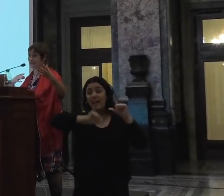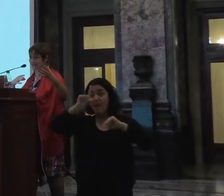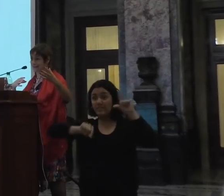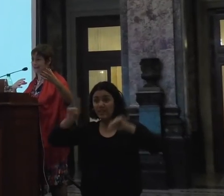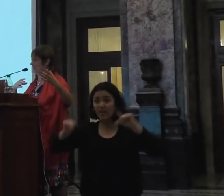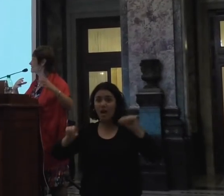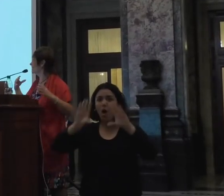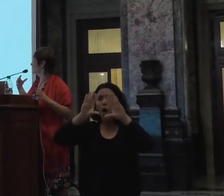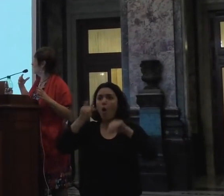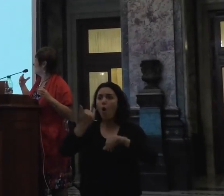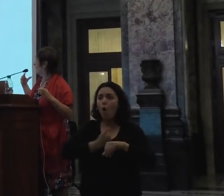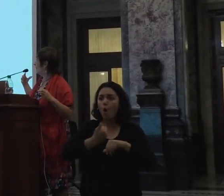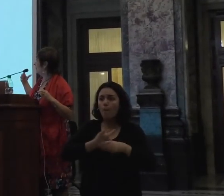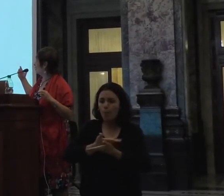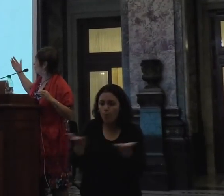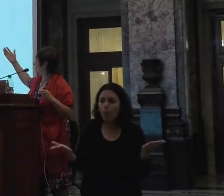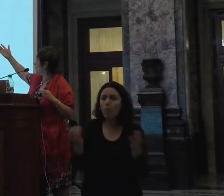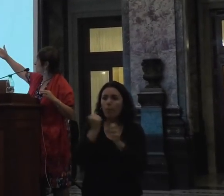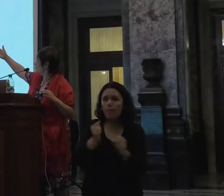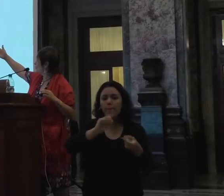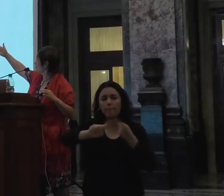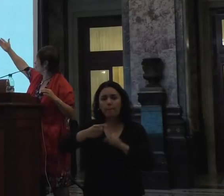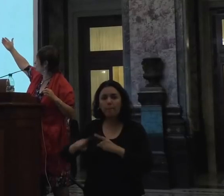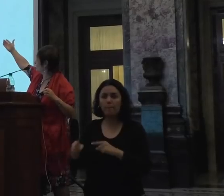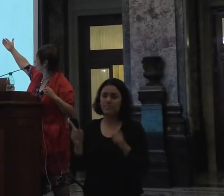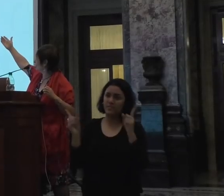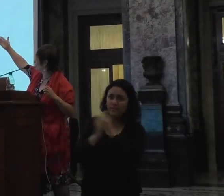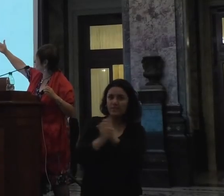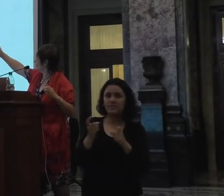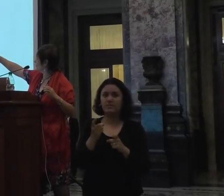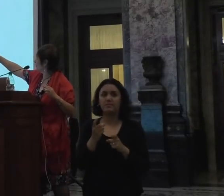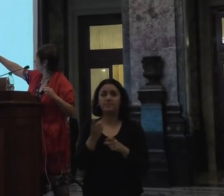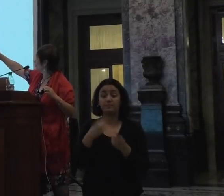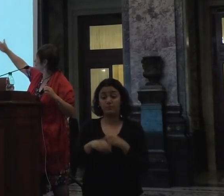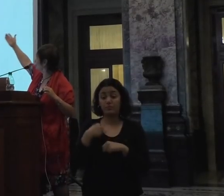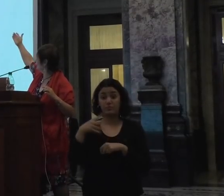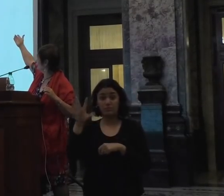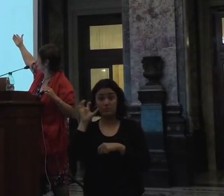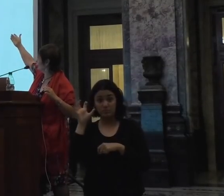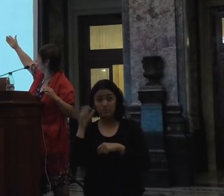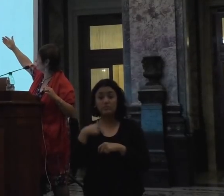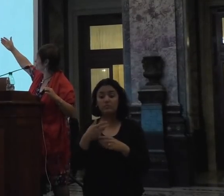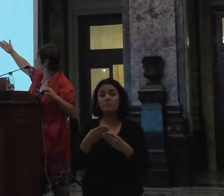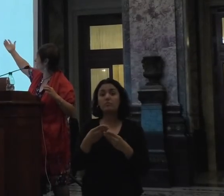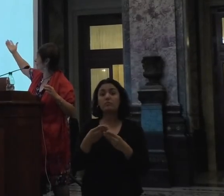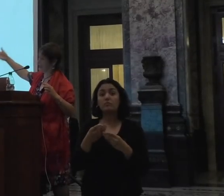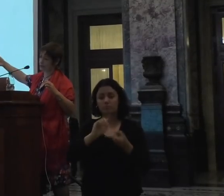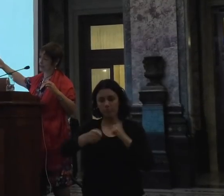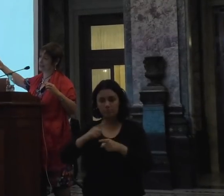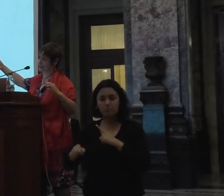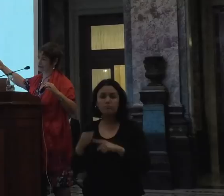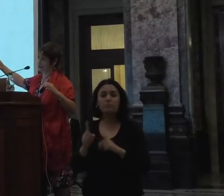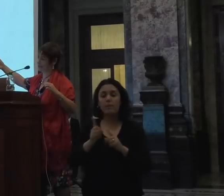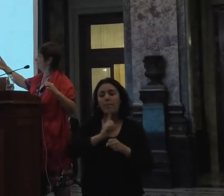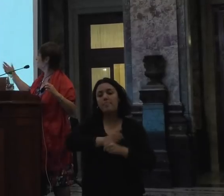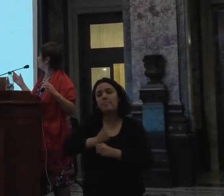interactúan todas estas áreas. Por ejemplo, la percepción no solo interactúa con la atención y con la emoción, sino también con la memoria y con la toma